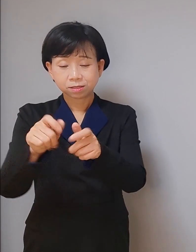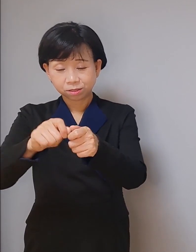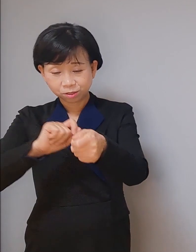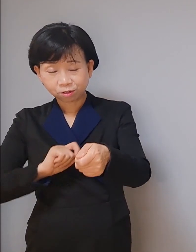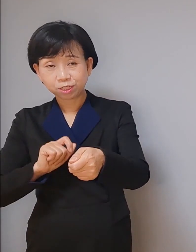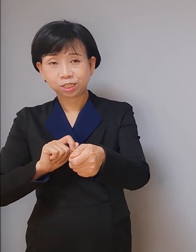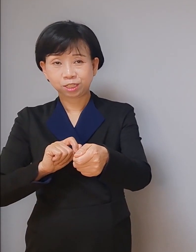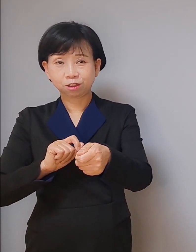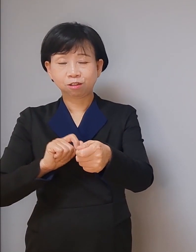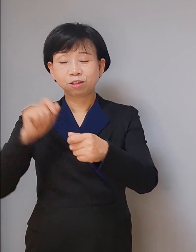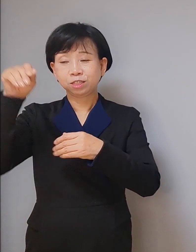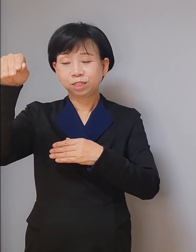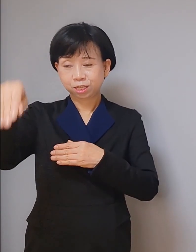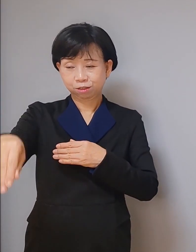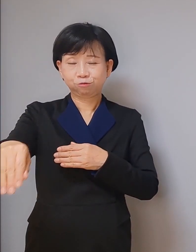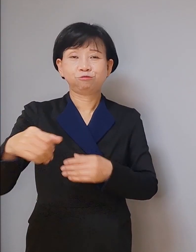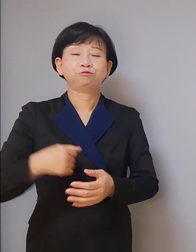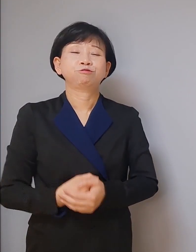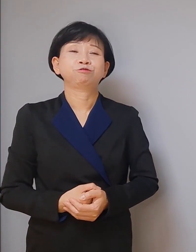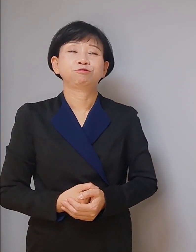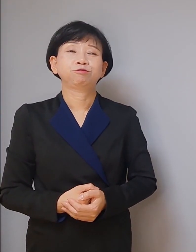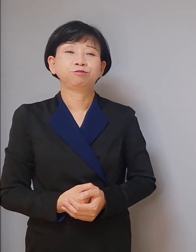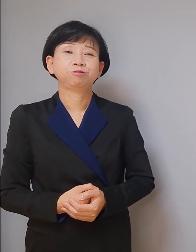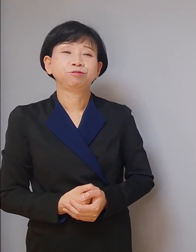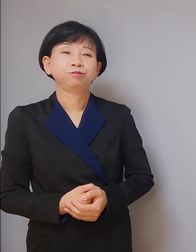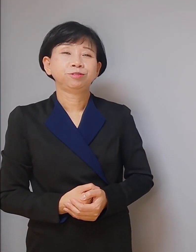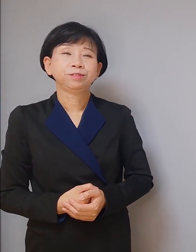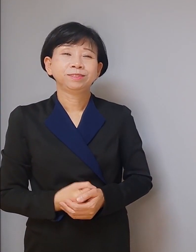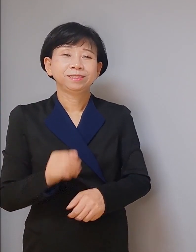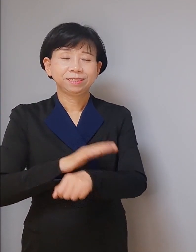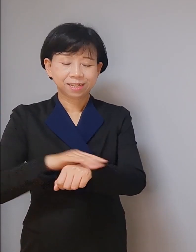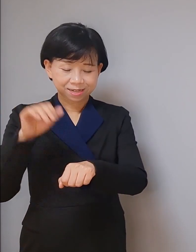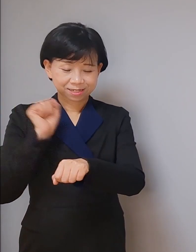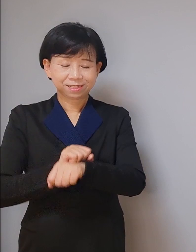절지선을 따라 뜯어서 제출합니다.